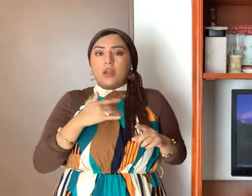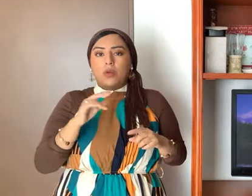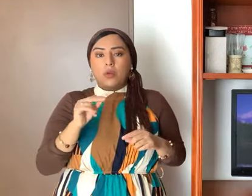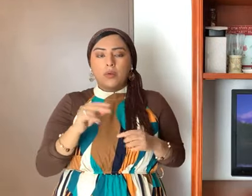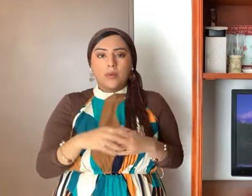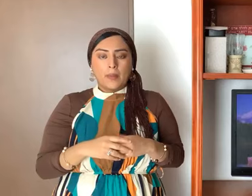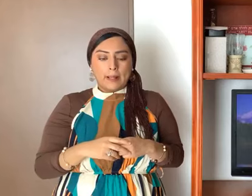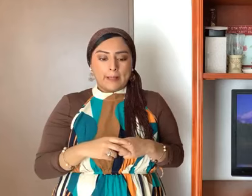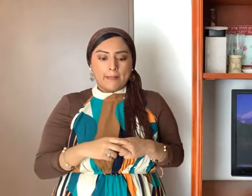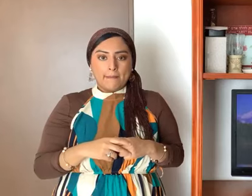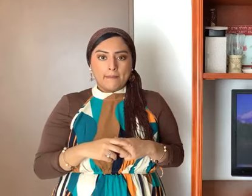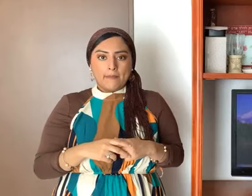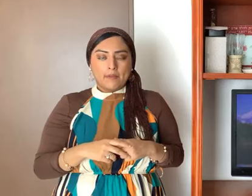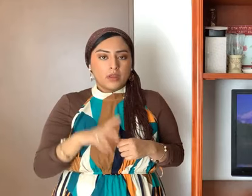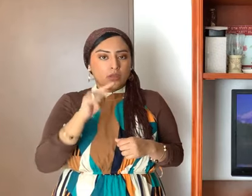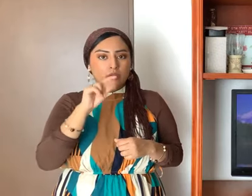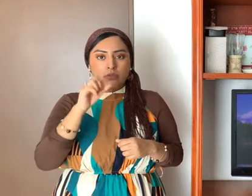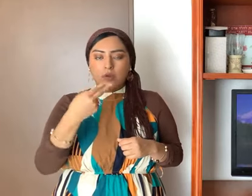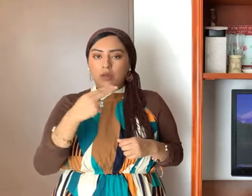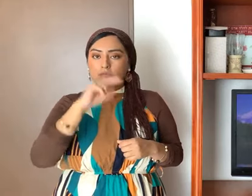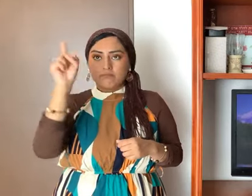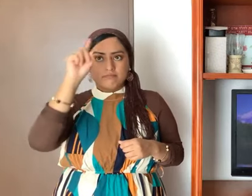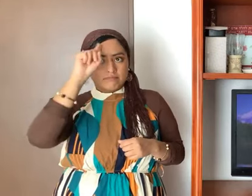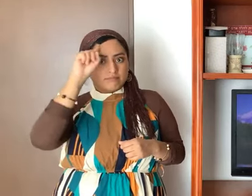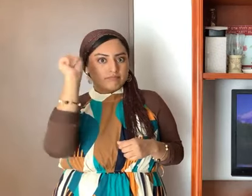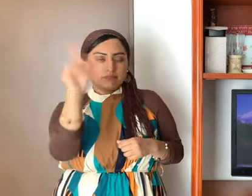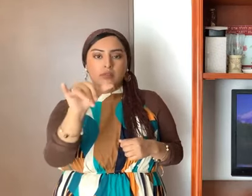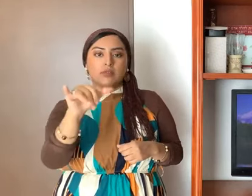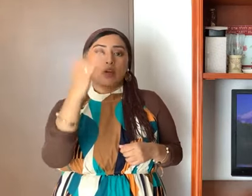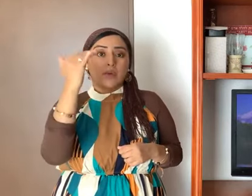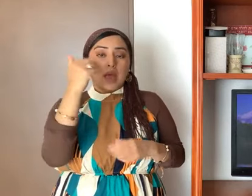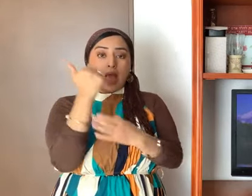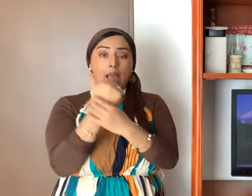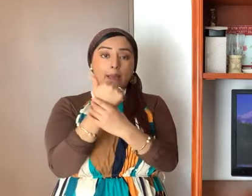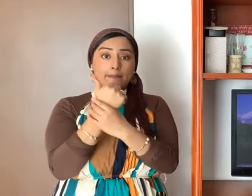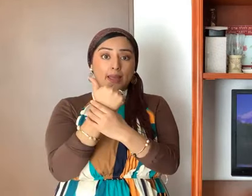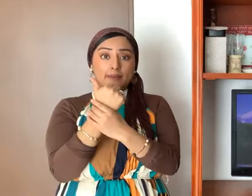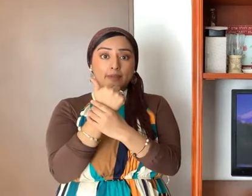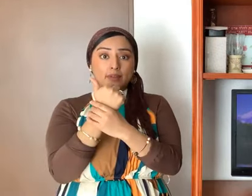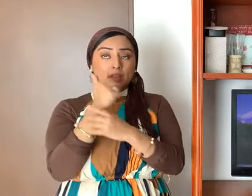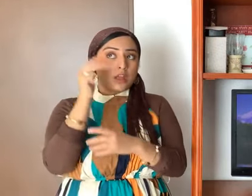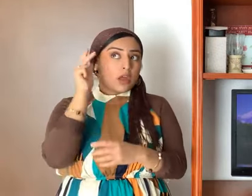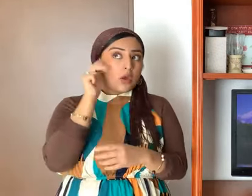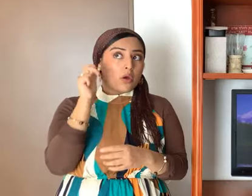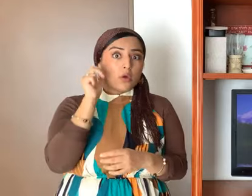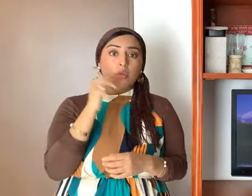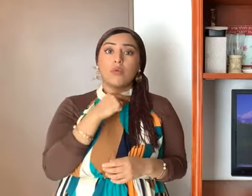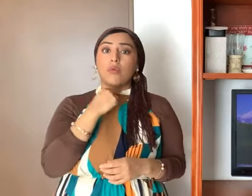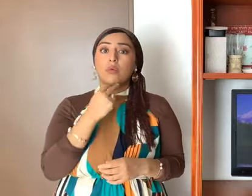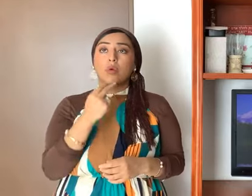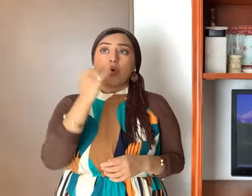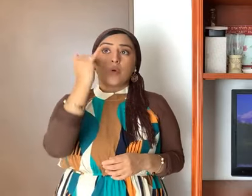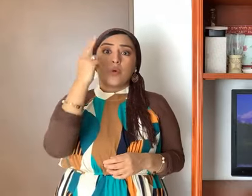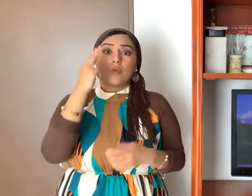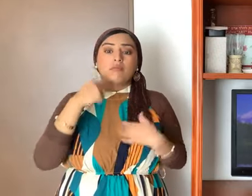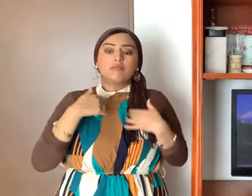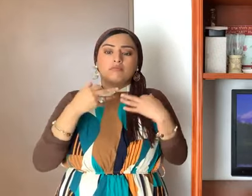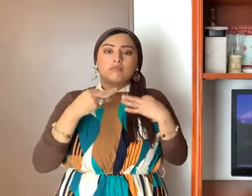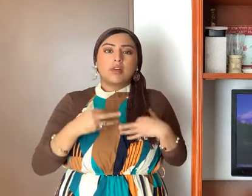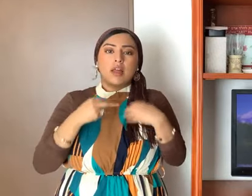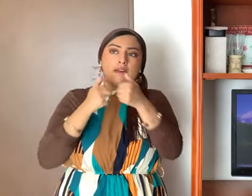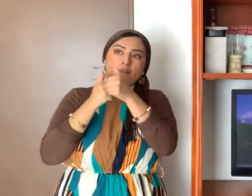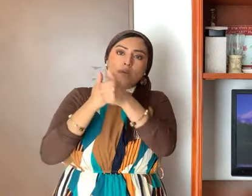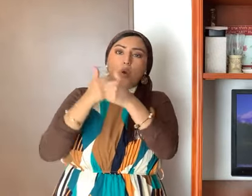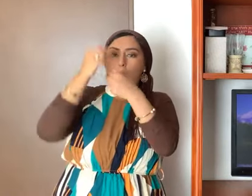través de Moisés nada más, no. La Torá existía desde el principio, por eso Abraham escuchó la voz de Yahweh, decidió seguirle